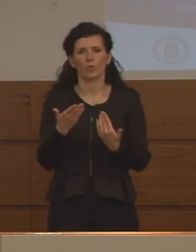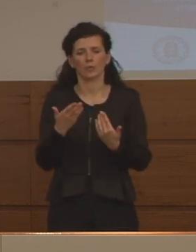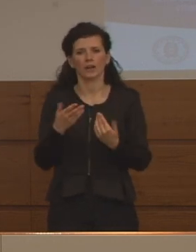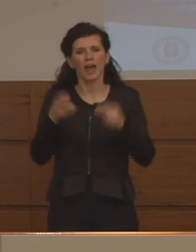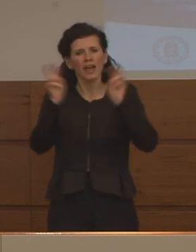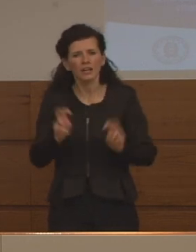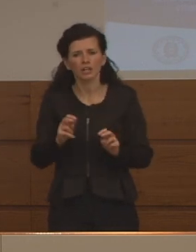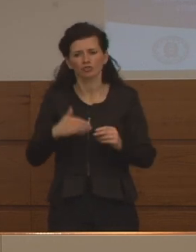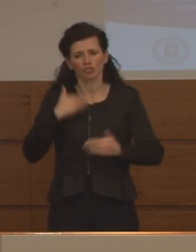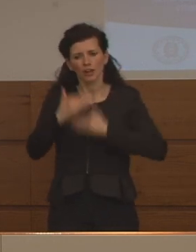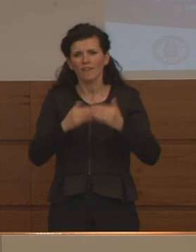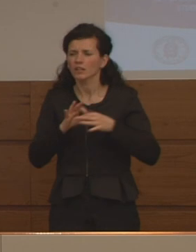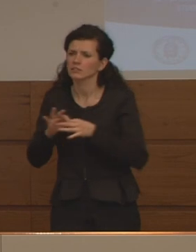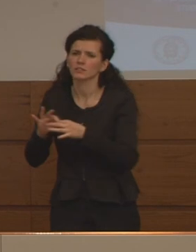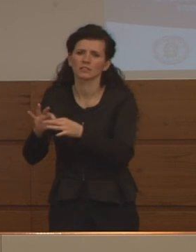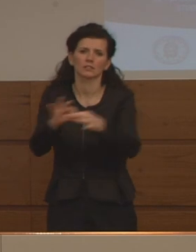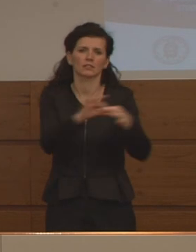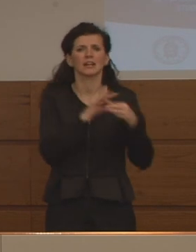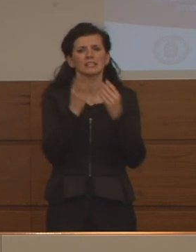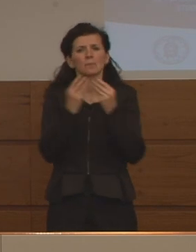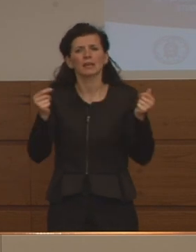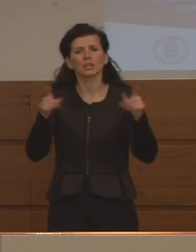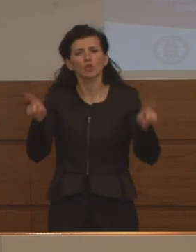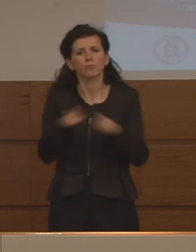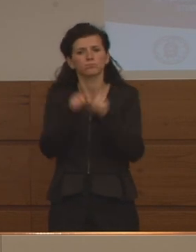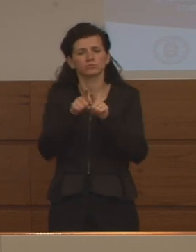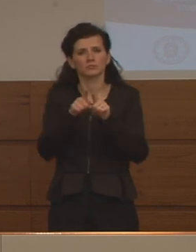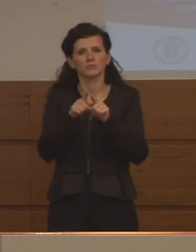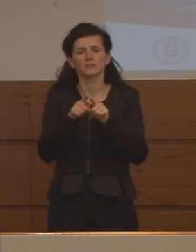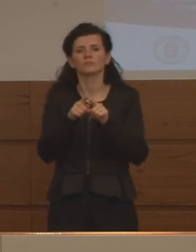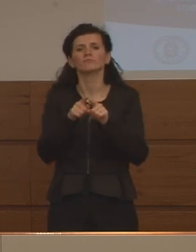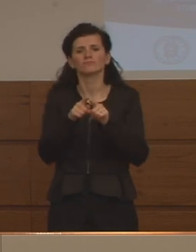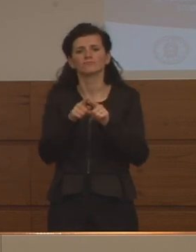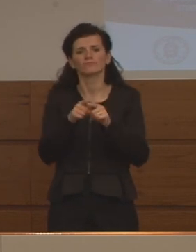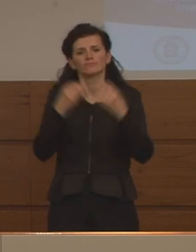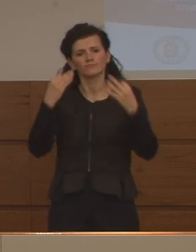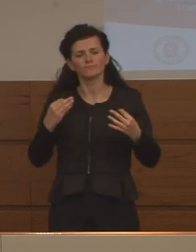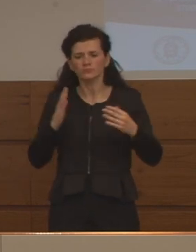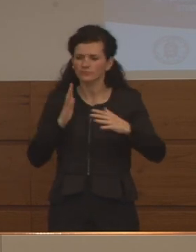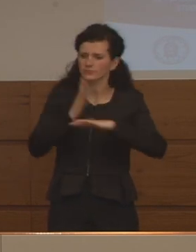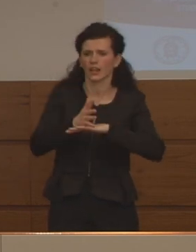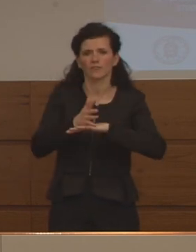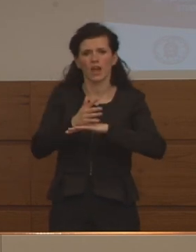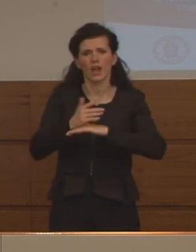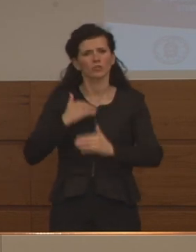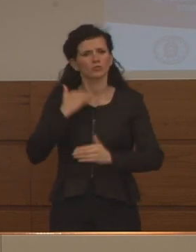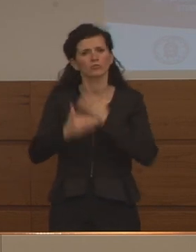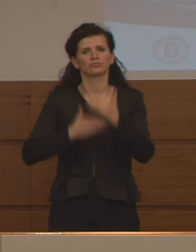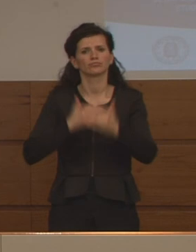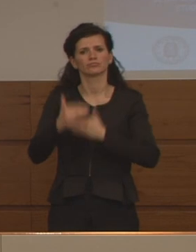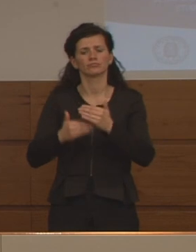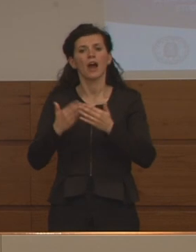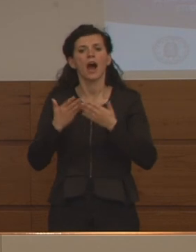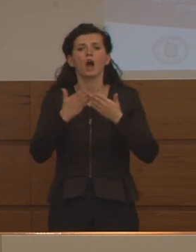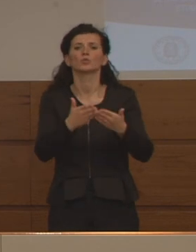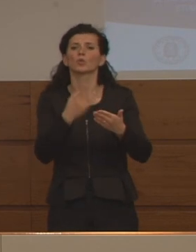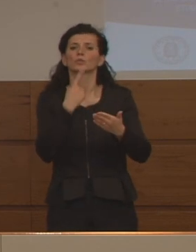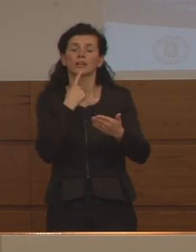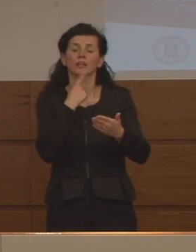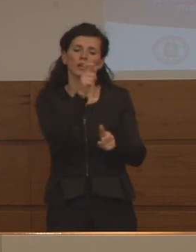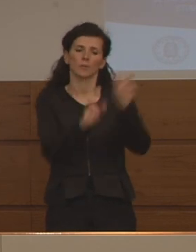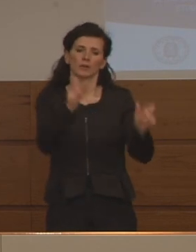di coesione una risposta in grado di aiutare coloro che ne hanno